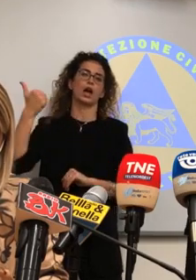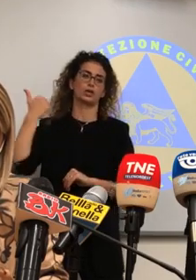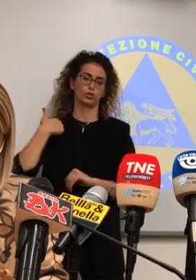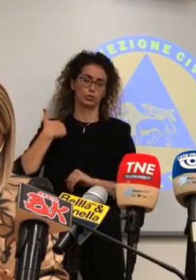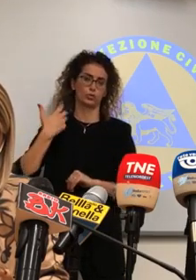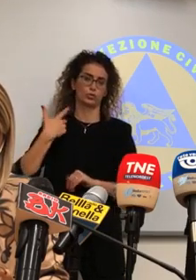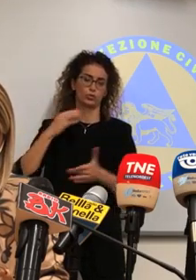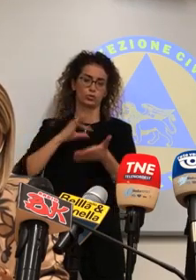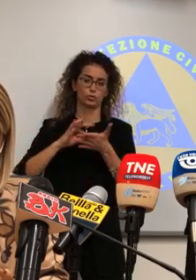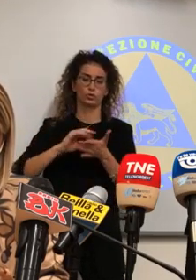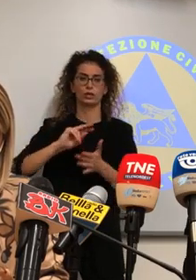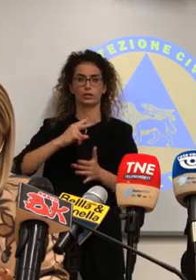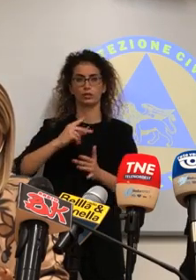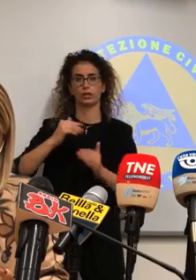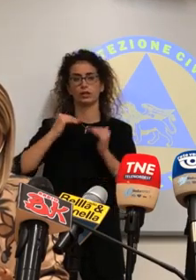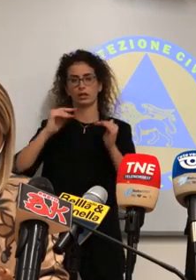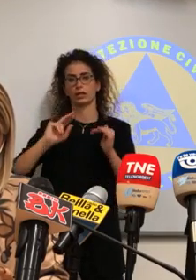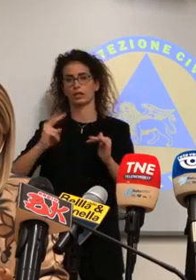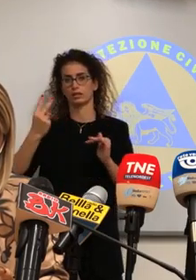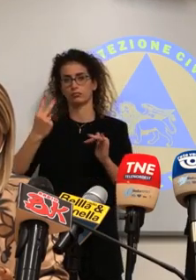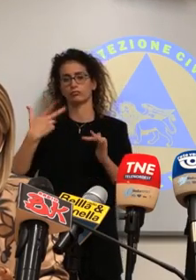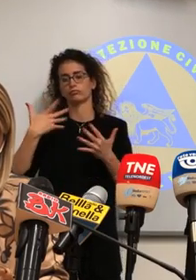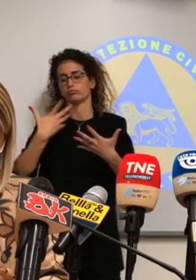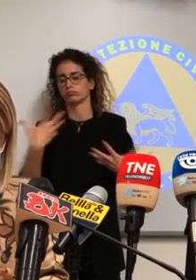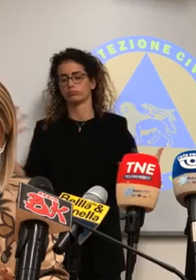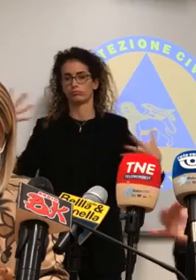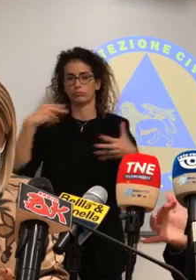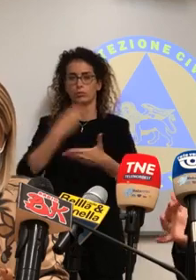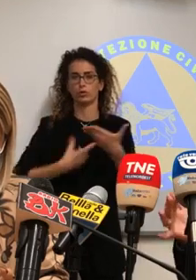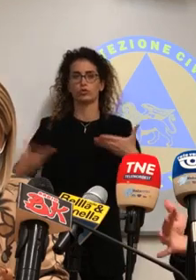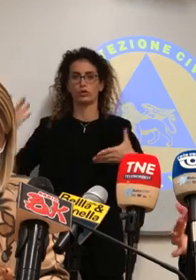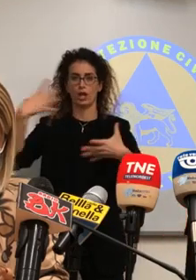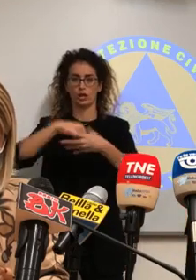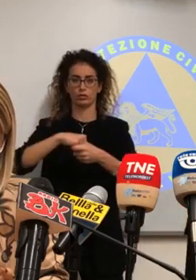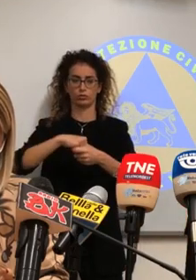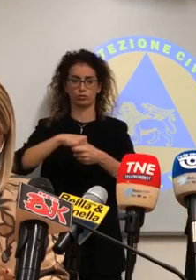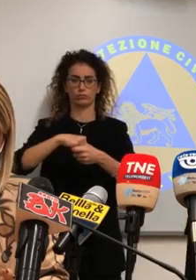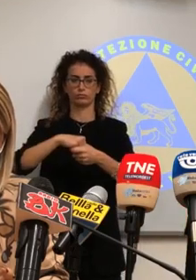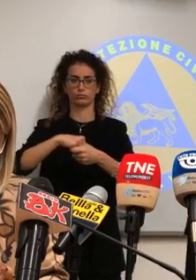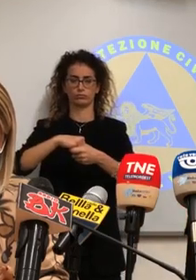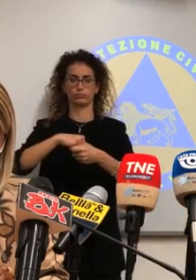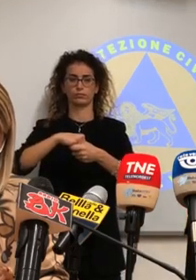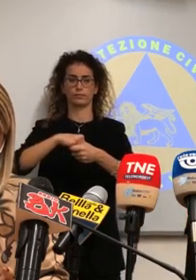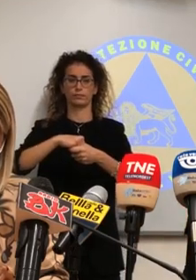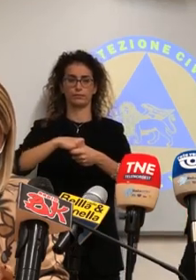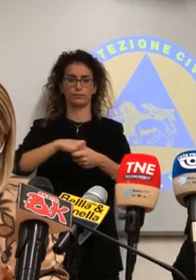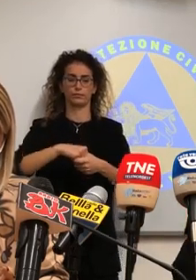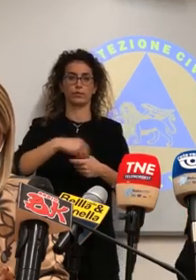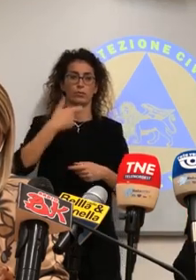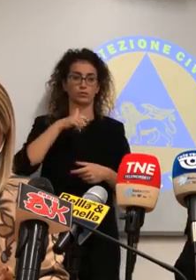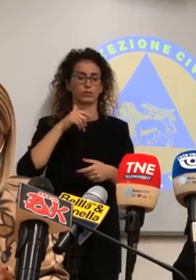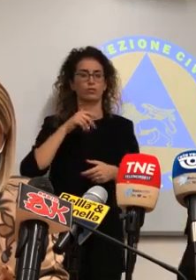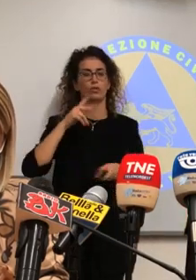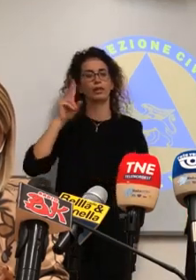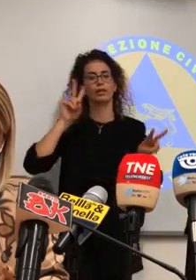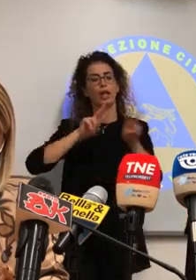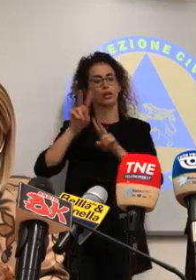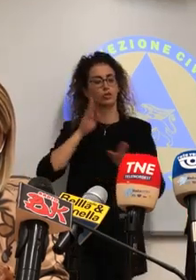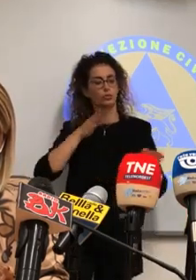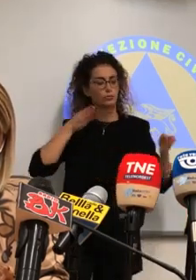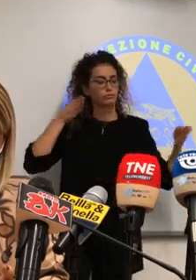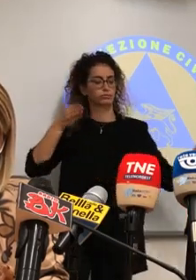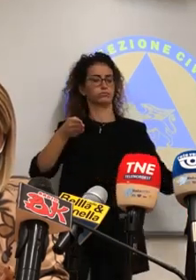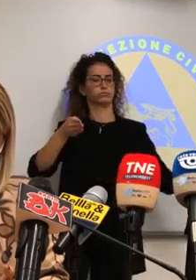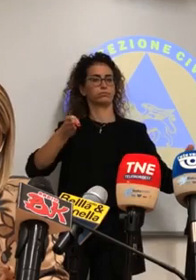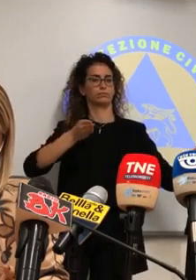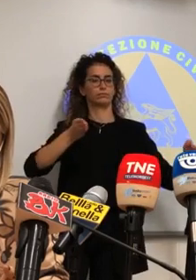scuole secondarie di secondo grado, li abbiamo inserite e quindi abbiamo allargato, perché quello era il target, diciamo, definito